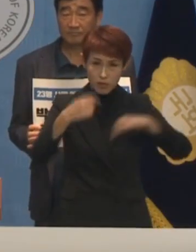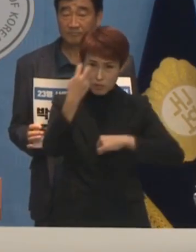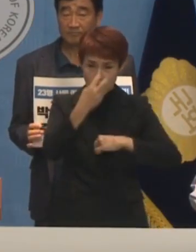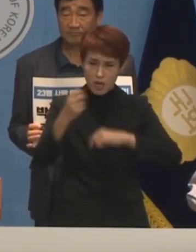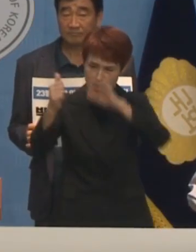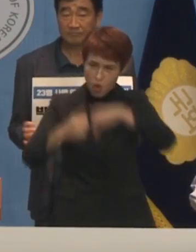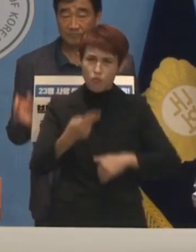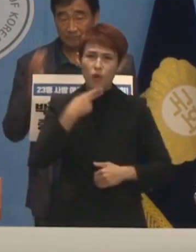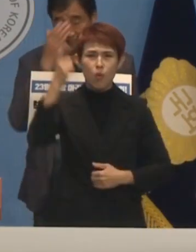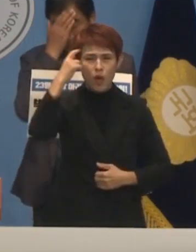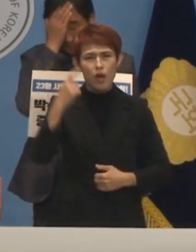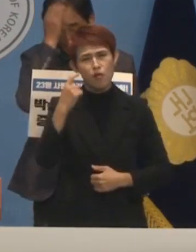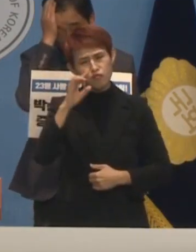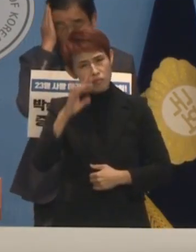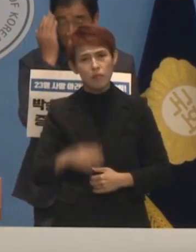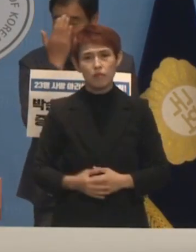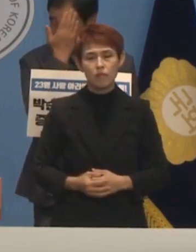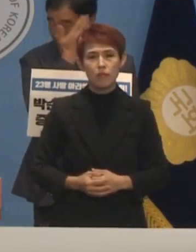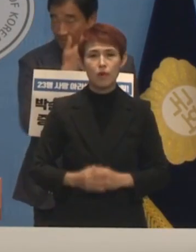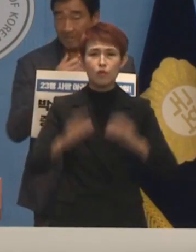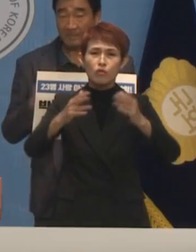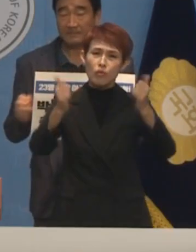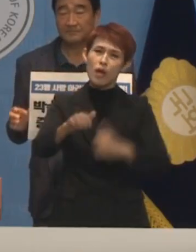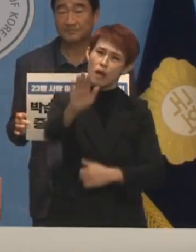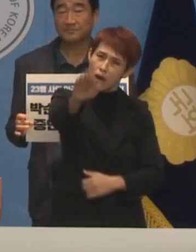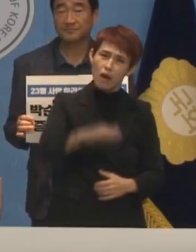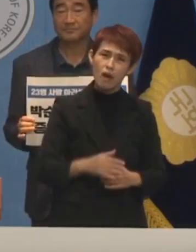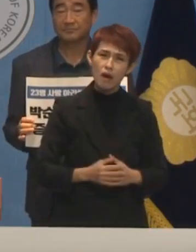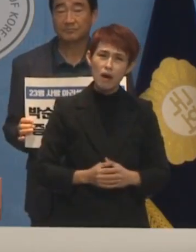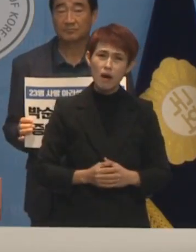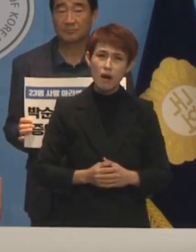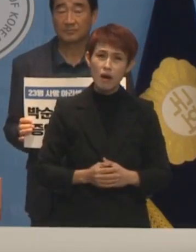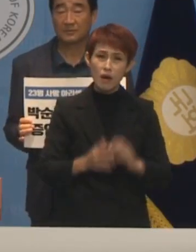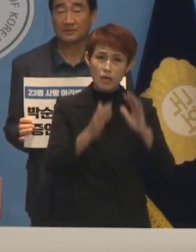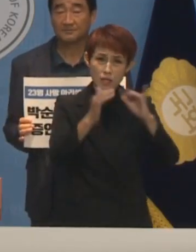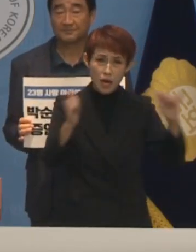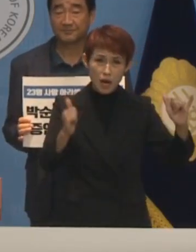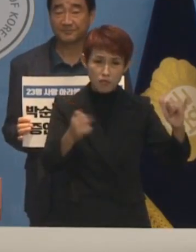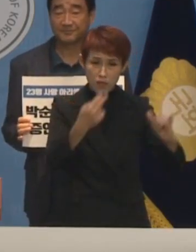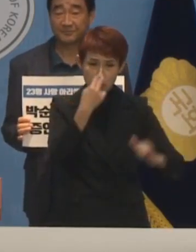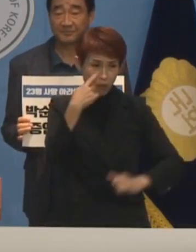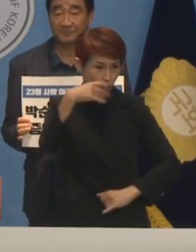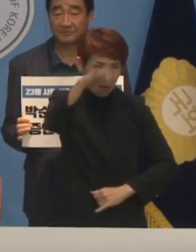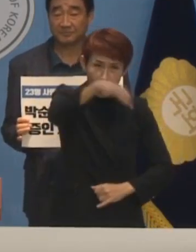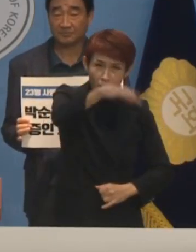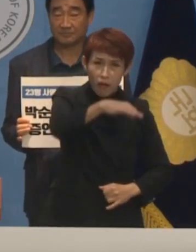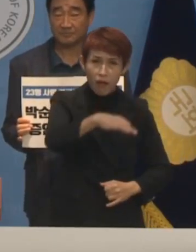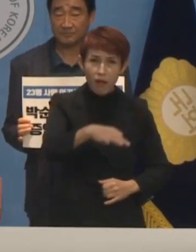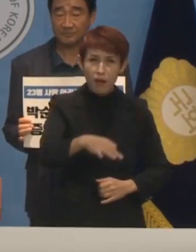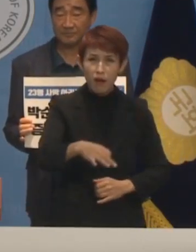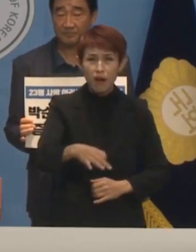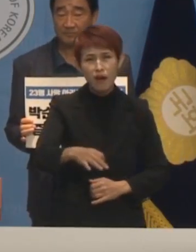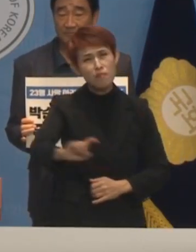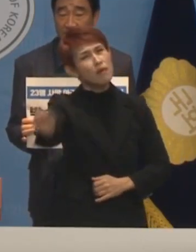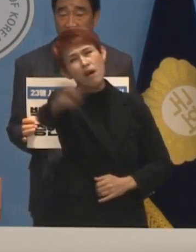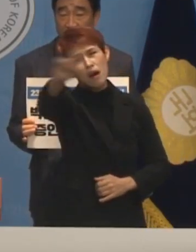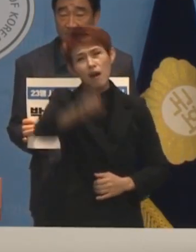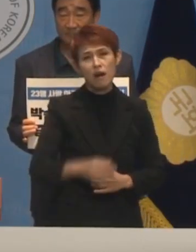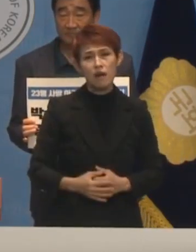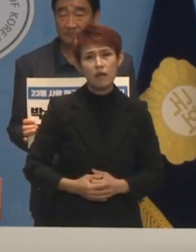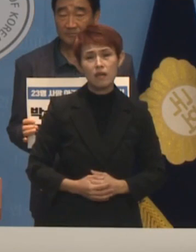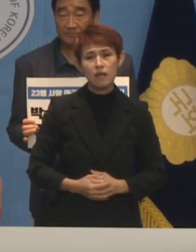진짜 한국 국회는 이렇게밖에 사람 목숨을 너무 허무하게 보낼 수